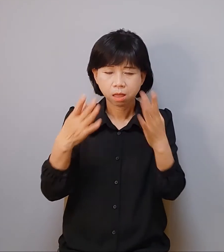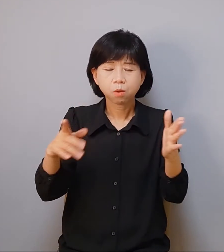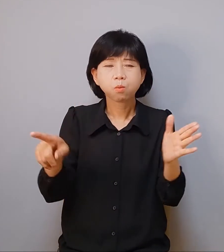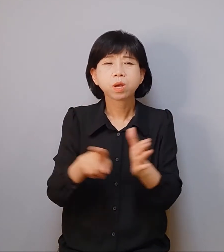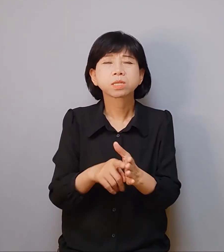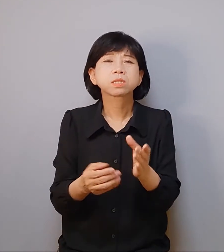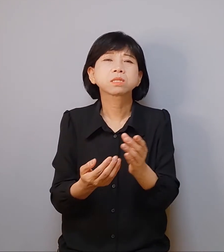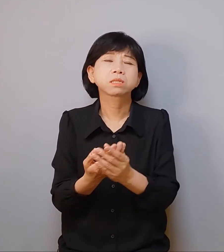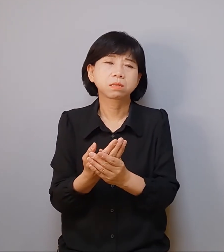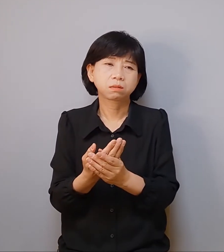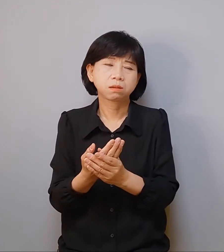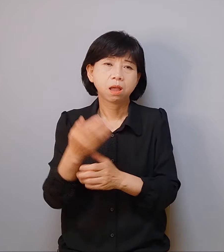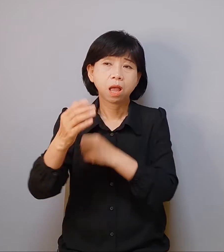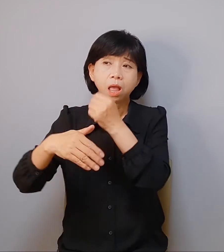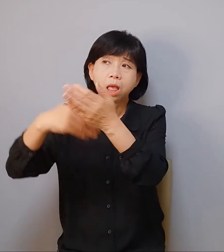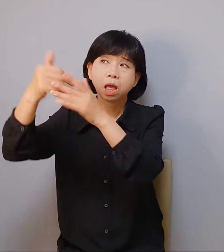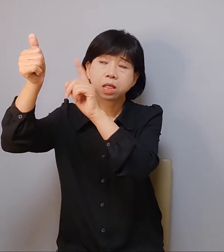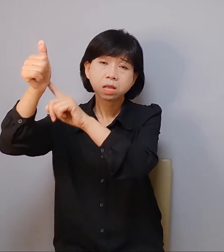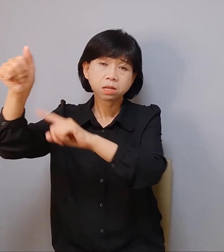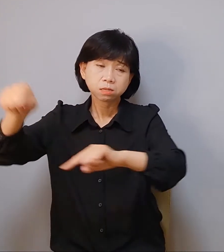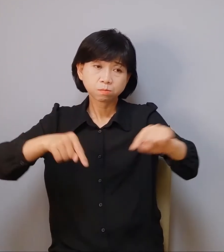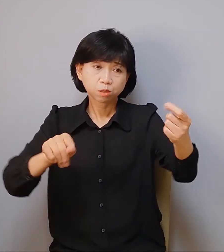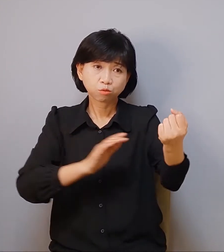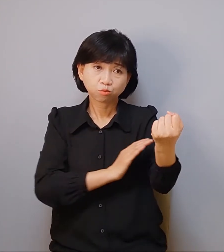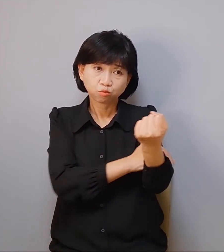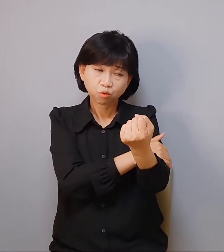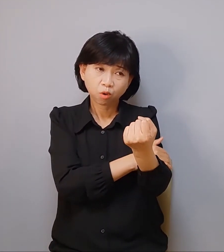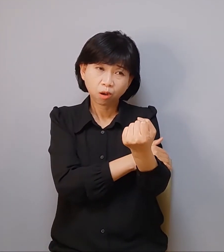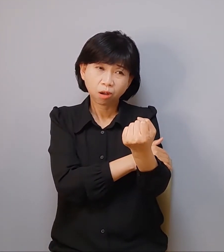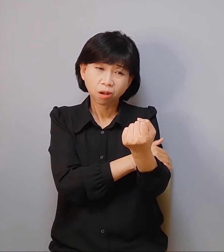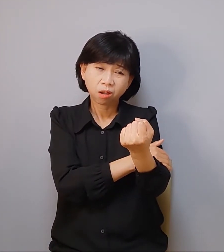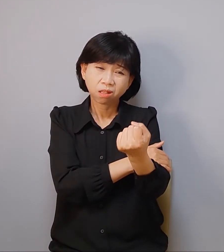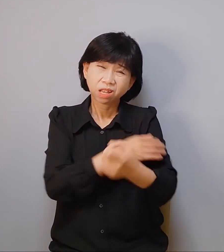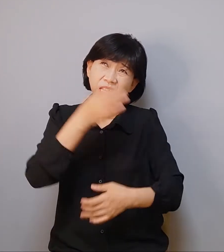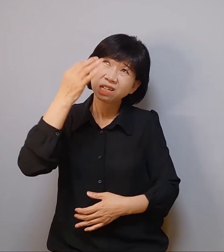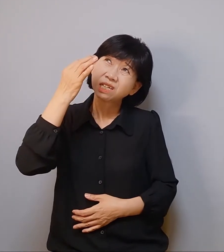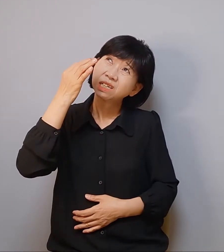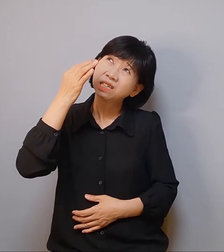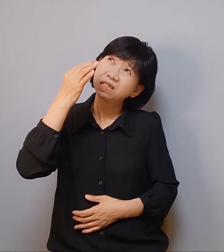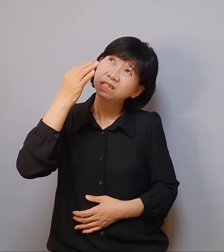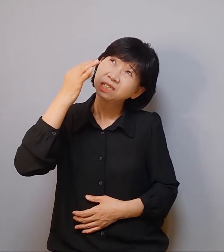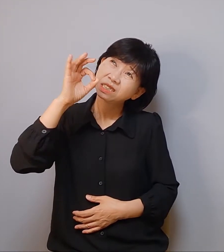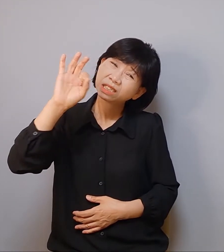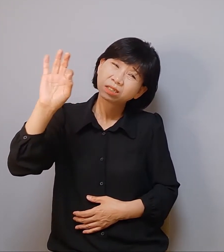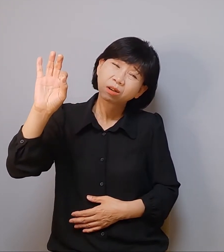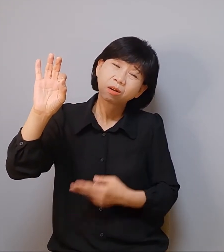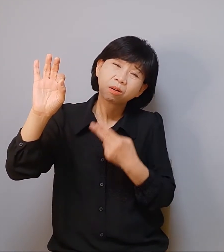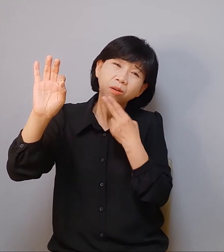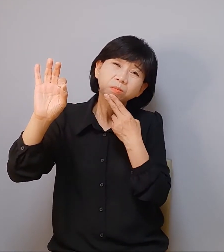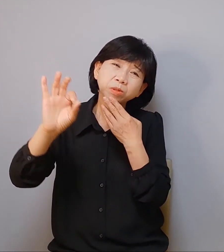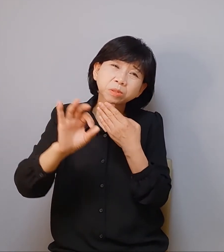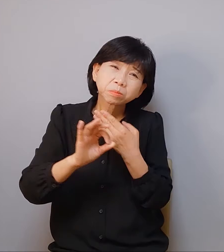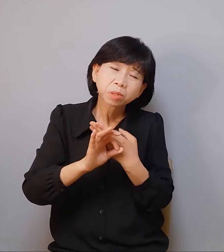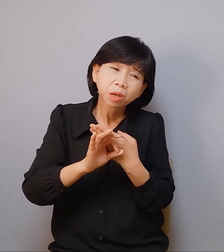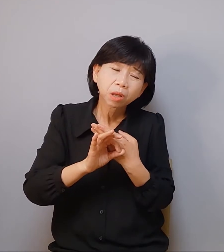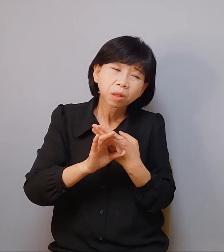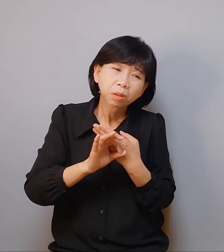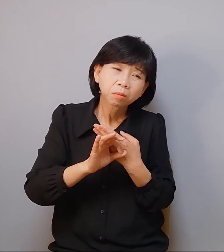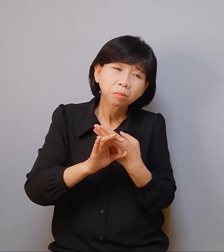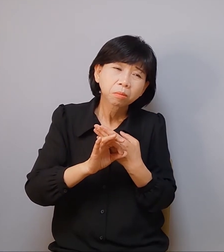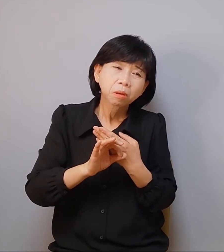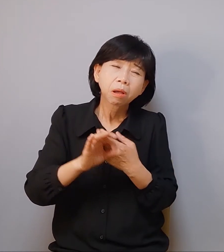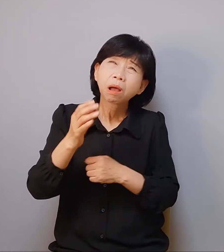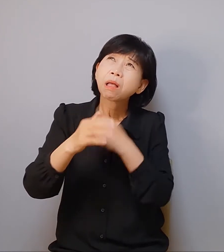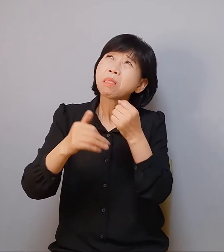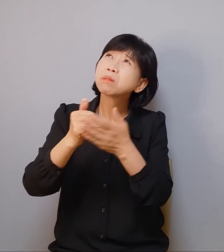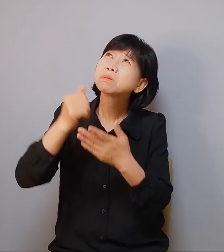하나님의 주권을 인정하지 못할 때 우리는 끊임없이 그래서 의문이 생기는 겁니다. 하나님 왜요? 왜 하필 나예요?